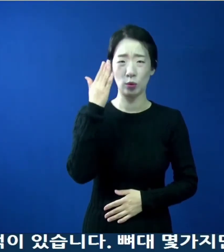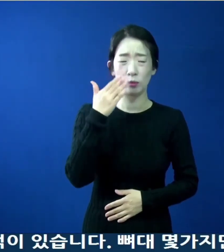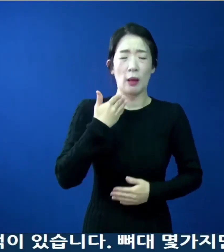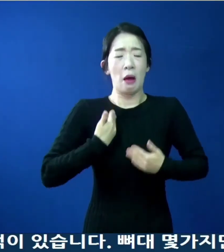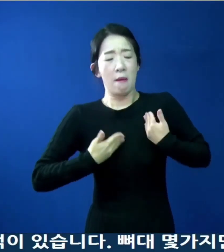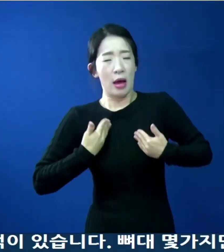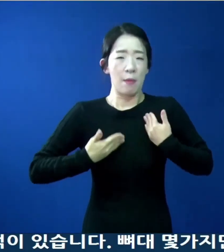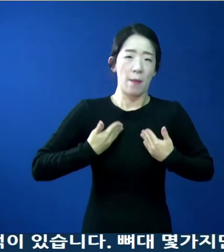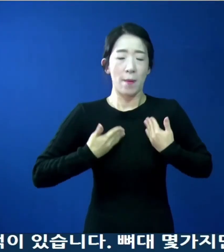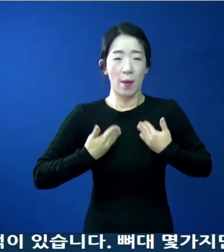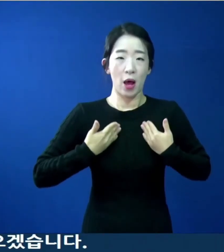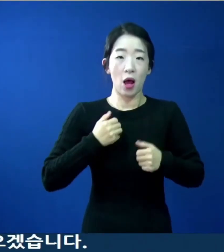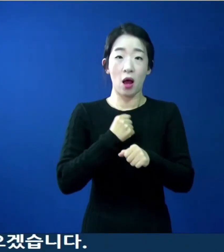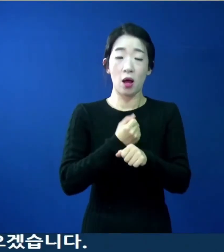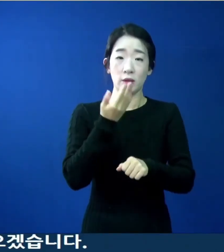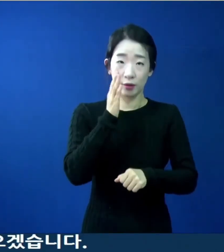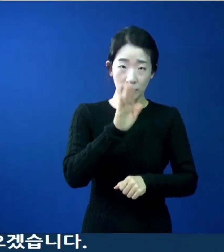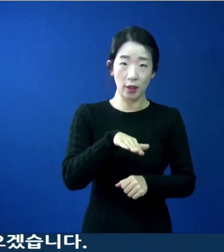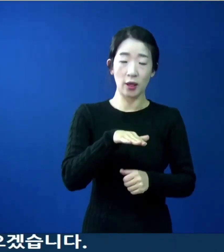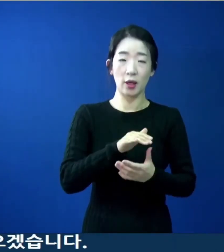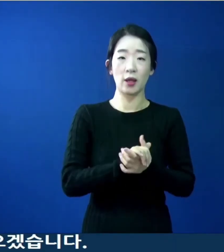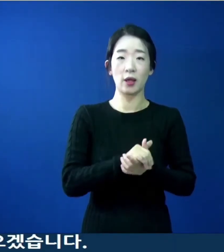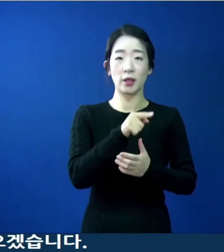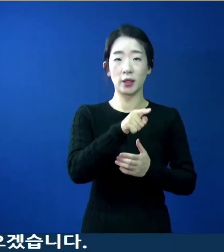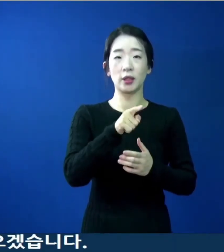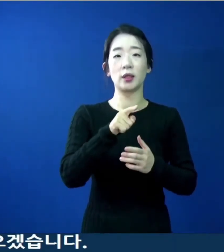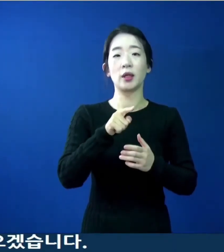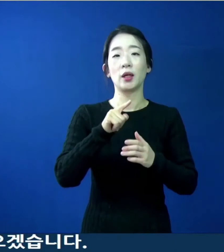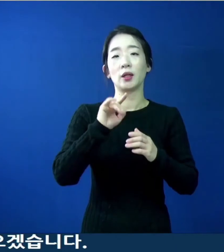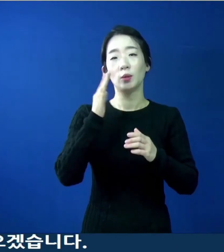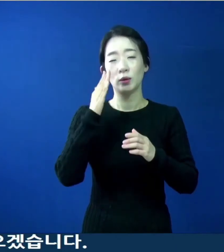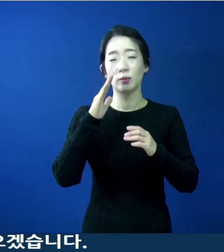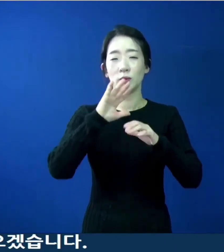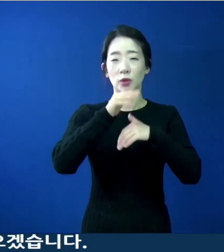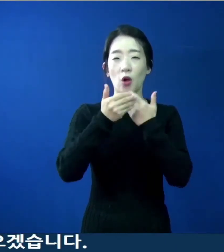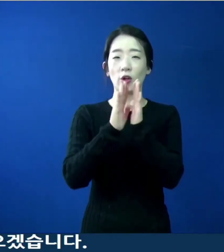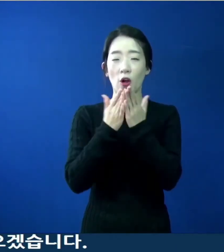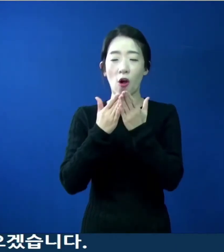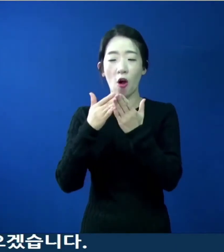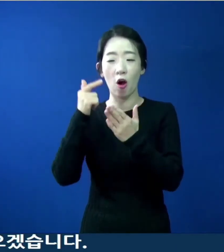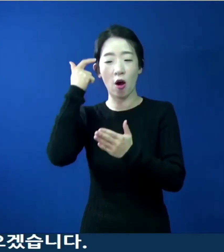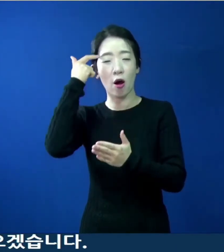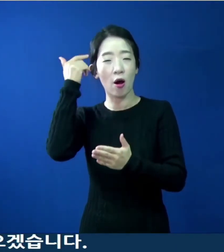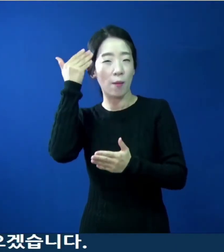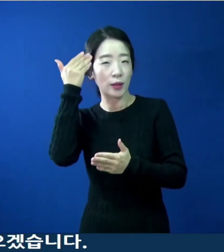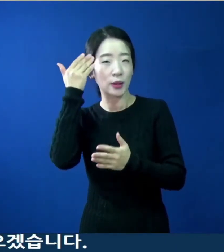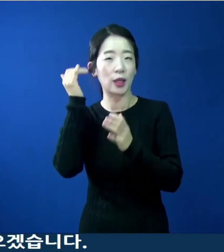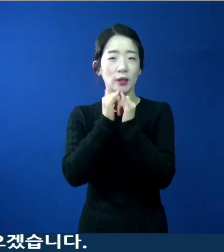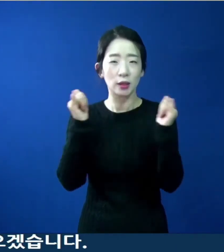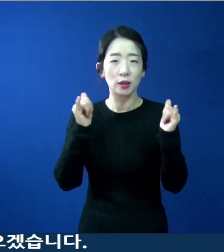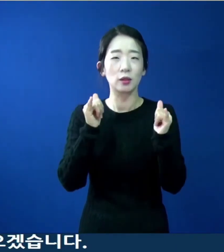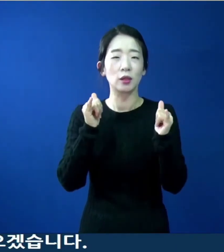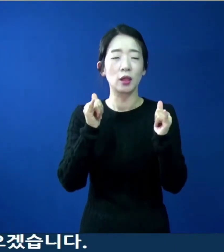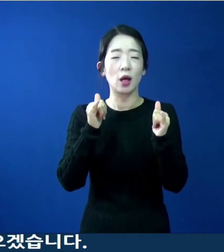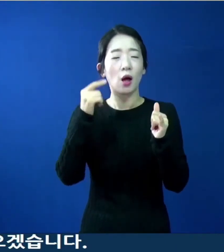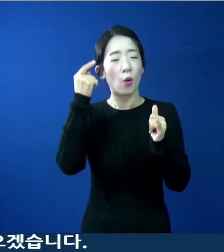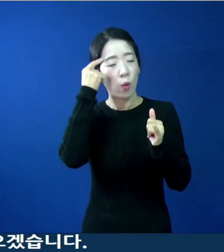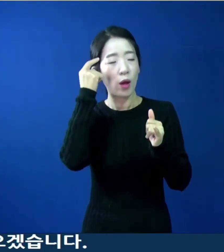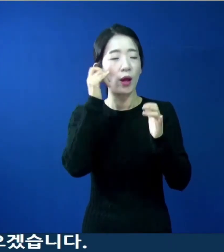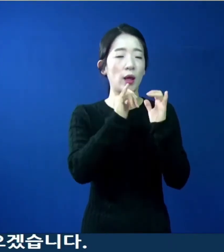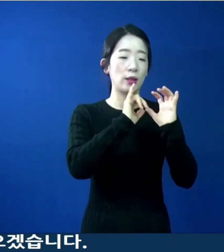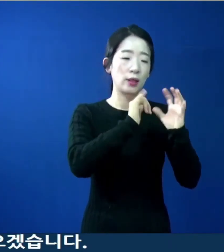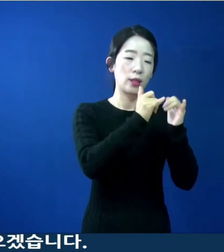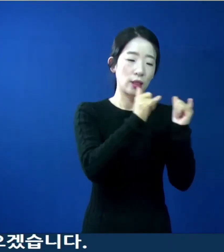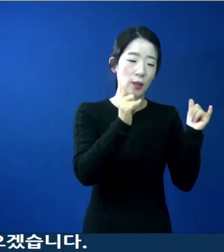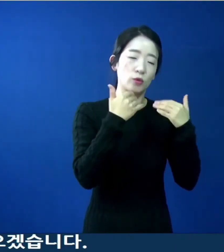못하는 이유를 이 성경사회학자들은 이렇게 표현합니다. 성공에 너무 매달려 있어서 내가 쉬었다가는